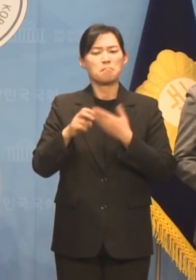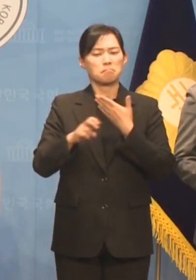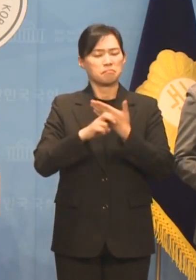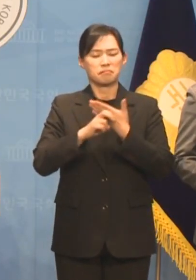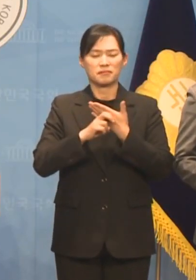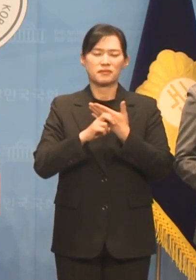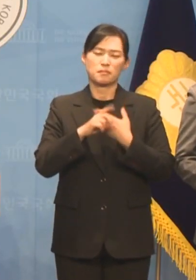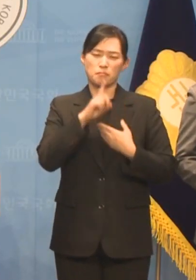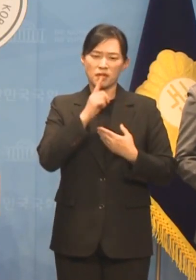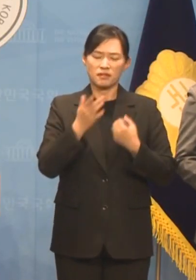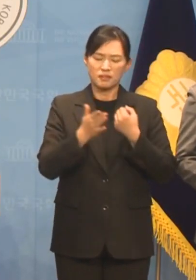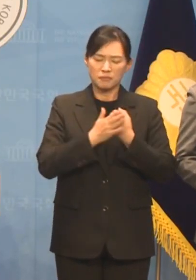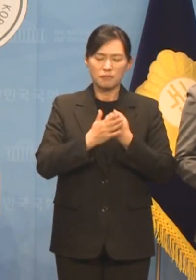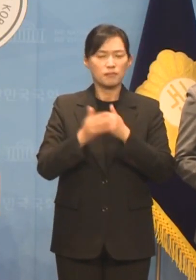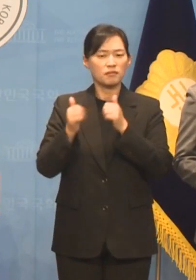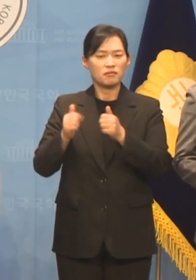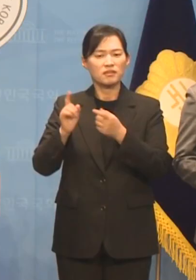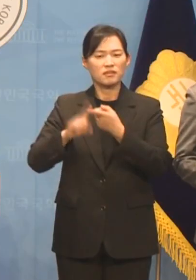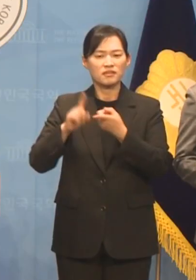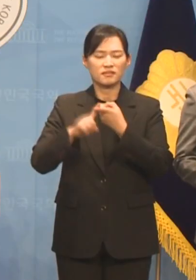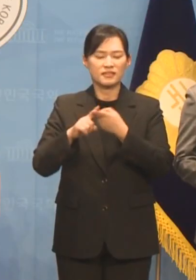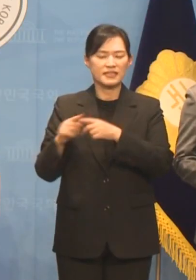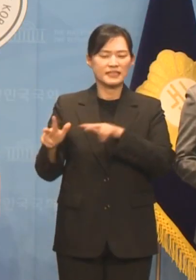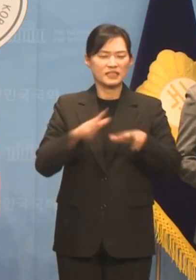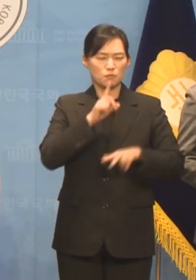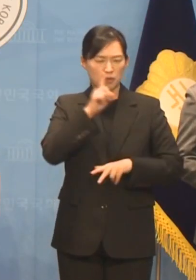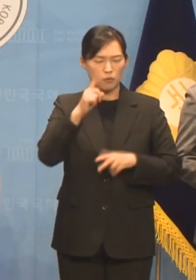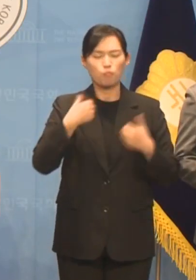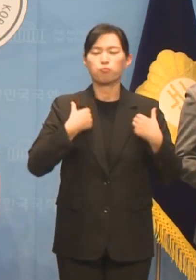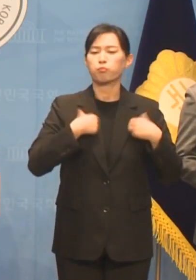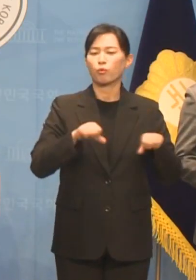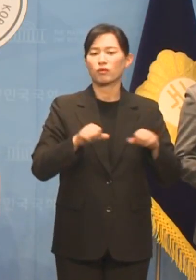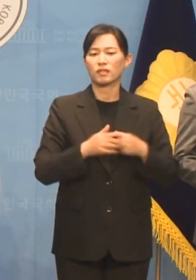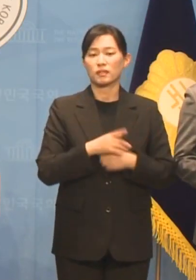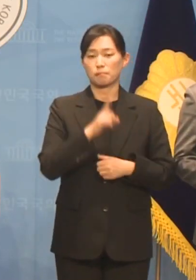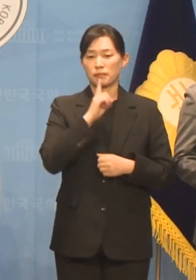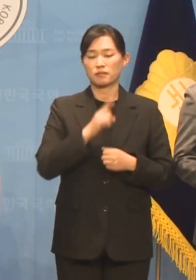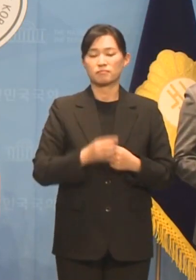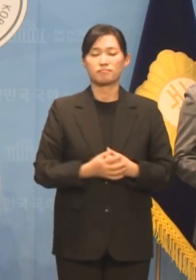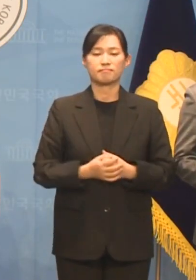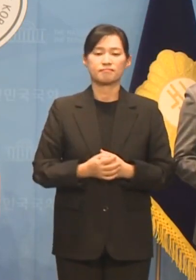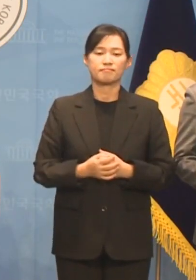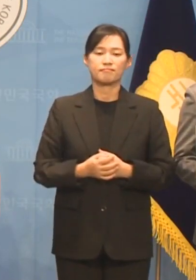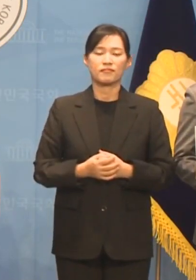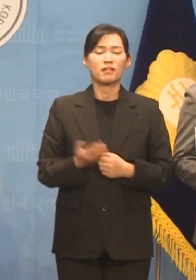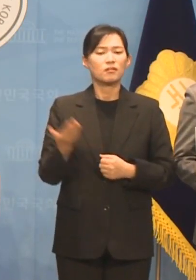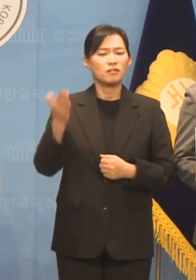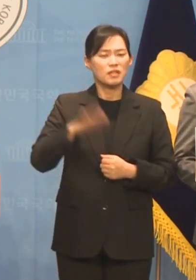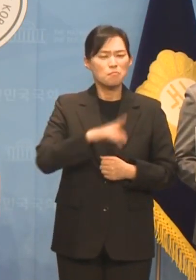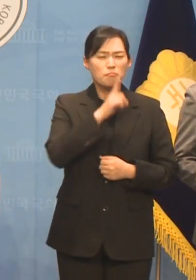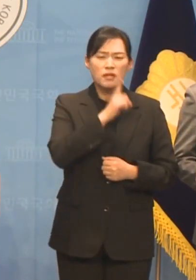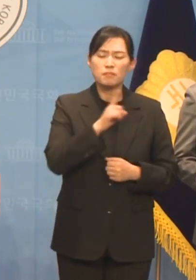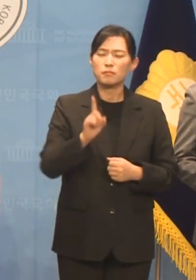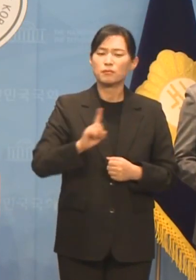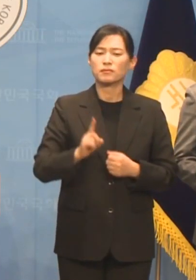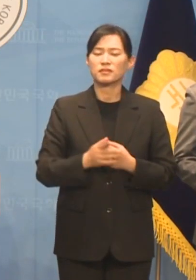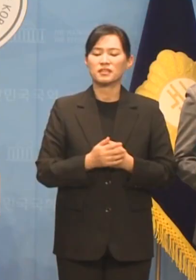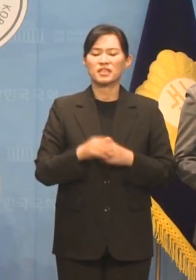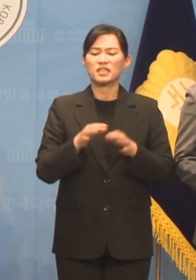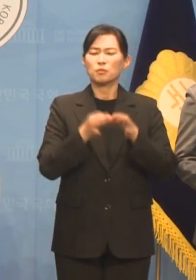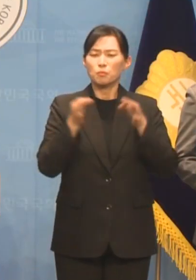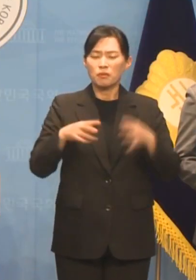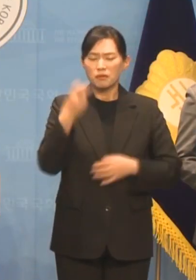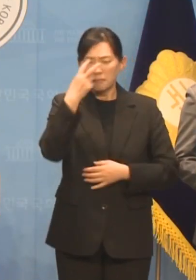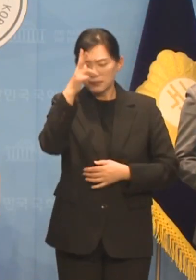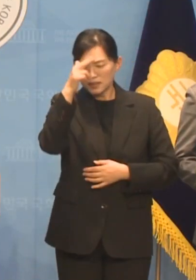있었다며 위헌 판결 취지에 따라 즉시 항고를 포기했다고 밝혔다. 그러나 이 발언은 그동안